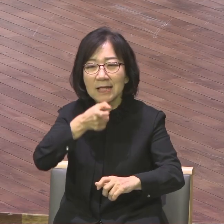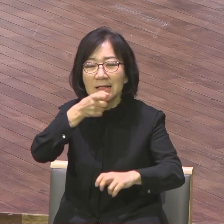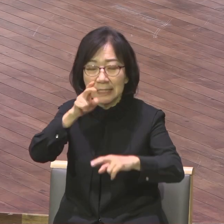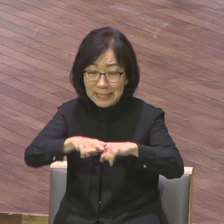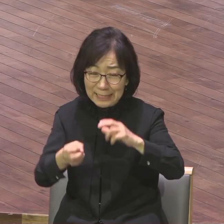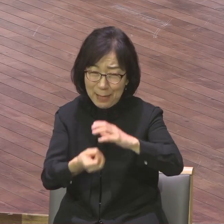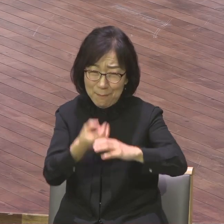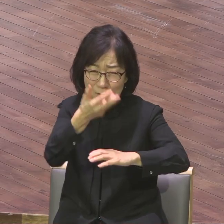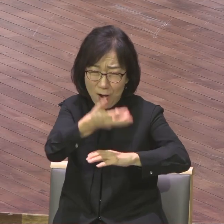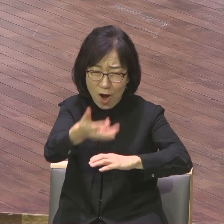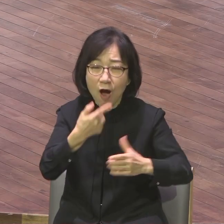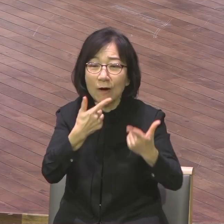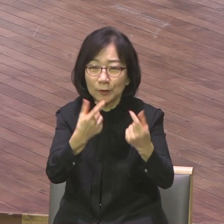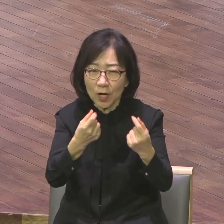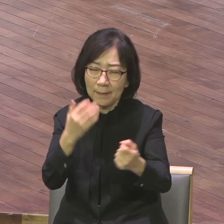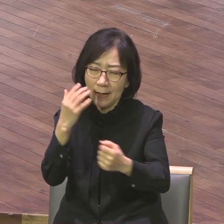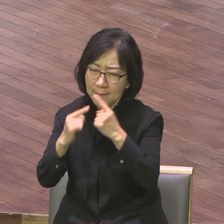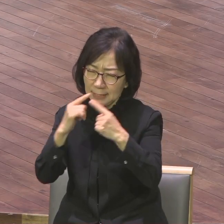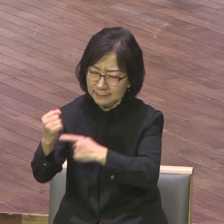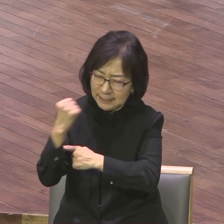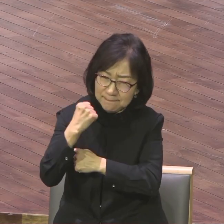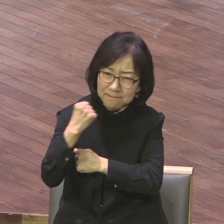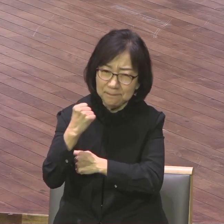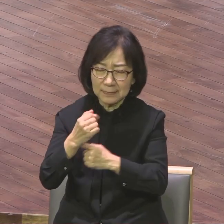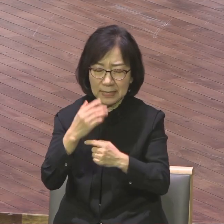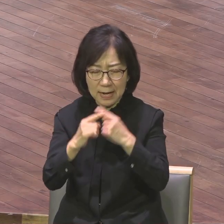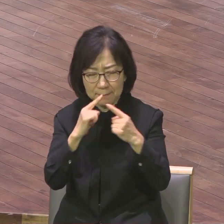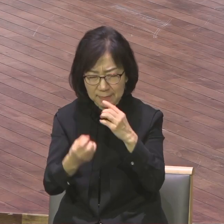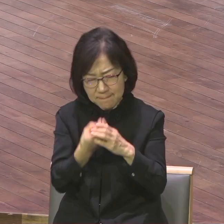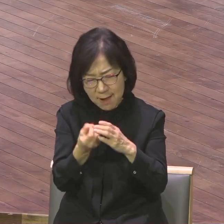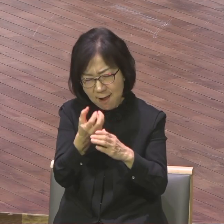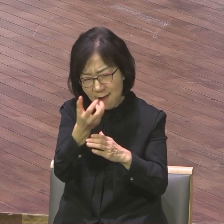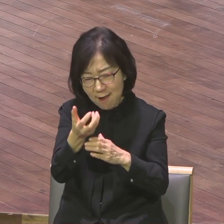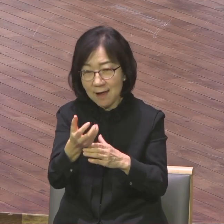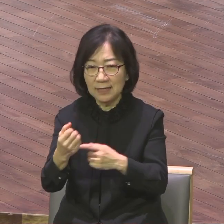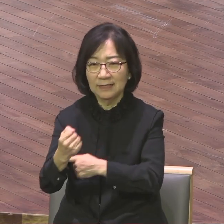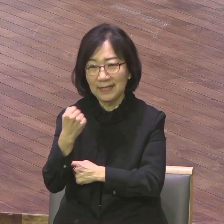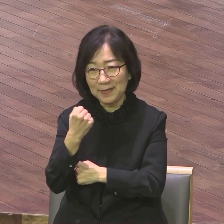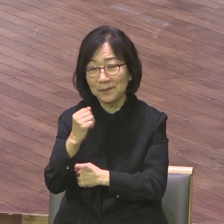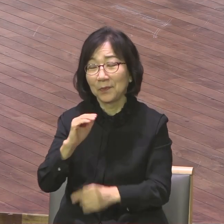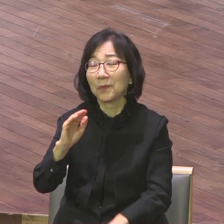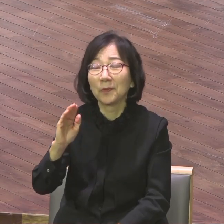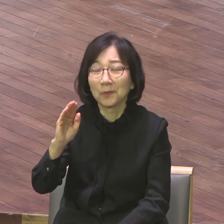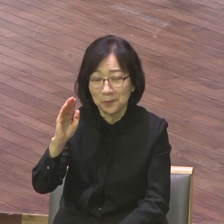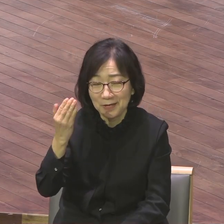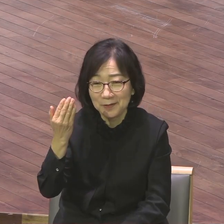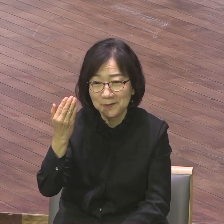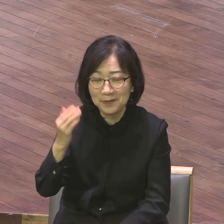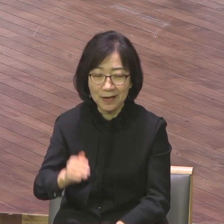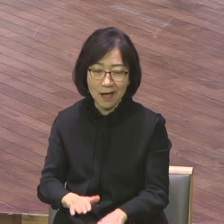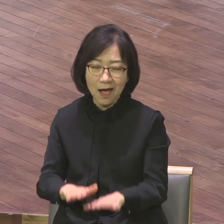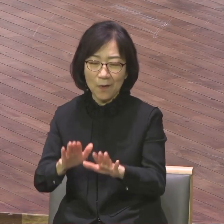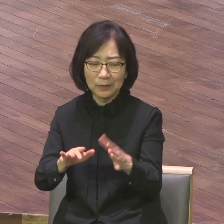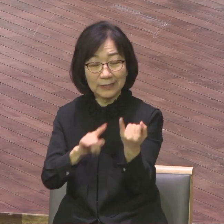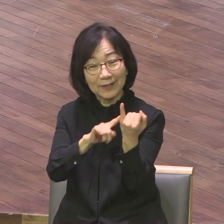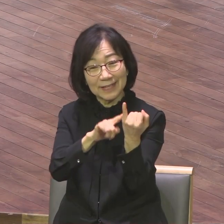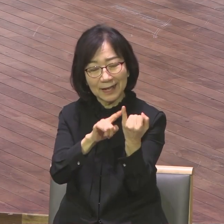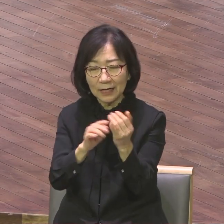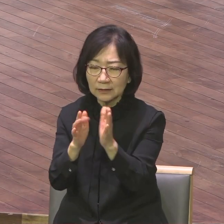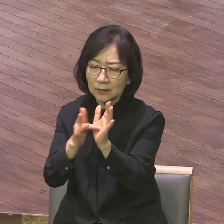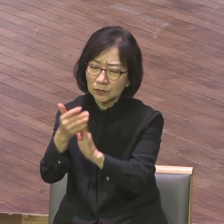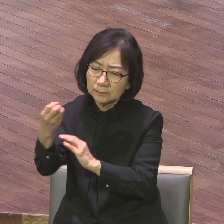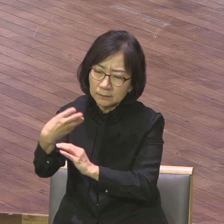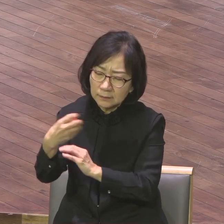손길을 내미시니까 이 여자는 이런 예수님의 이 진심 어린 손길을 받아들이고